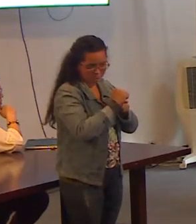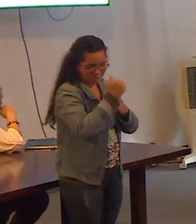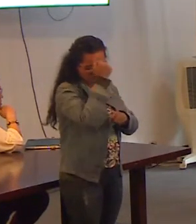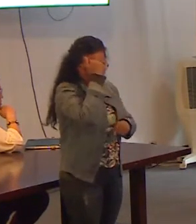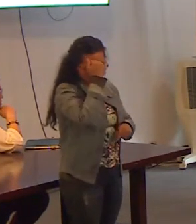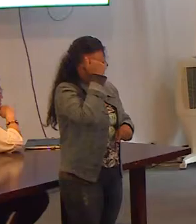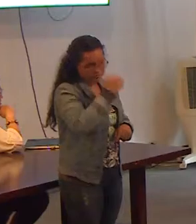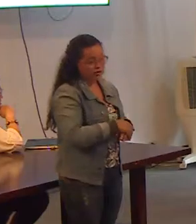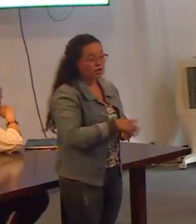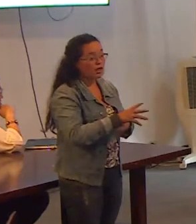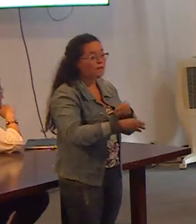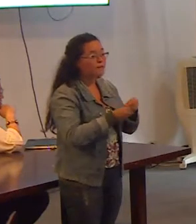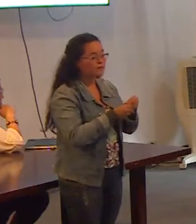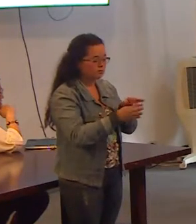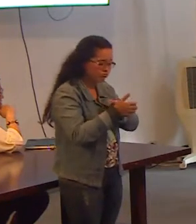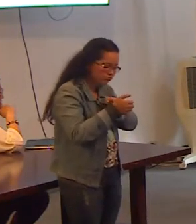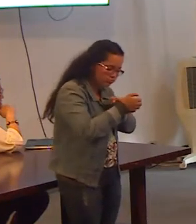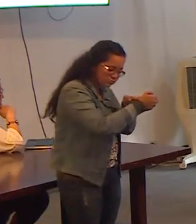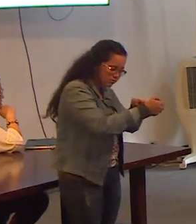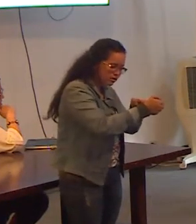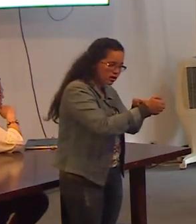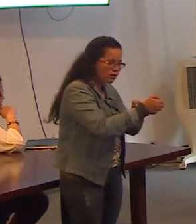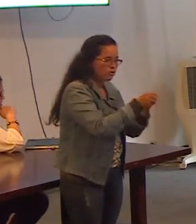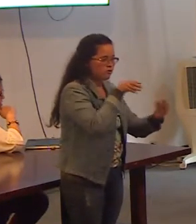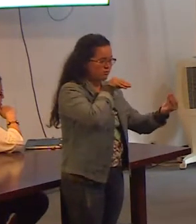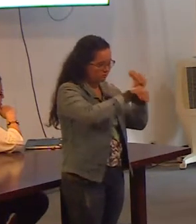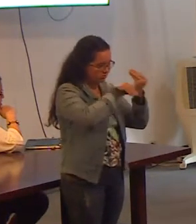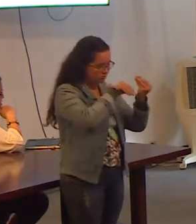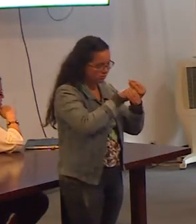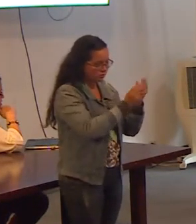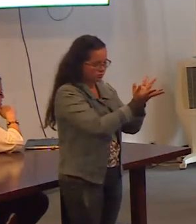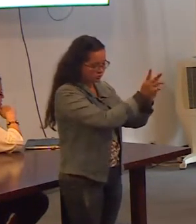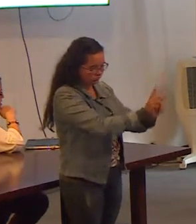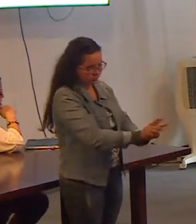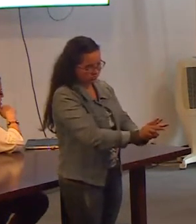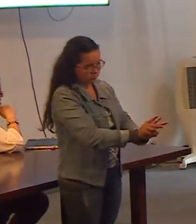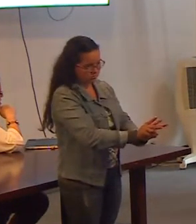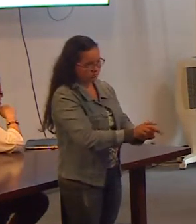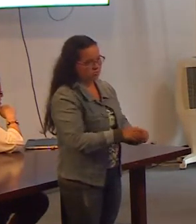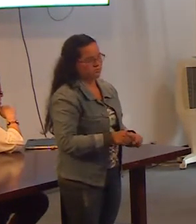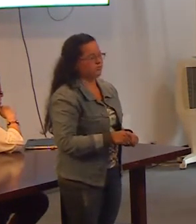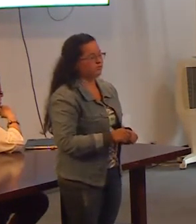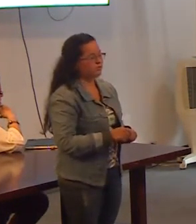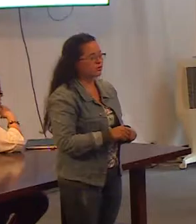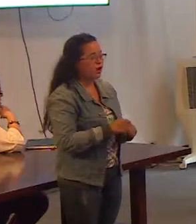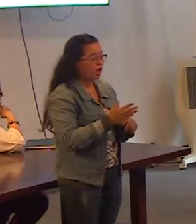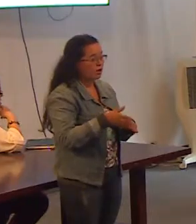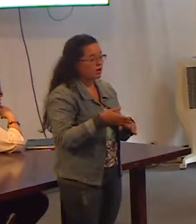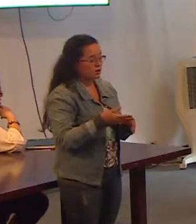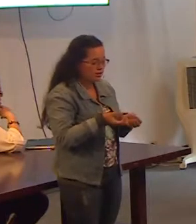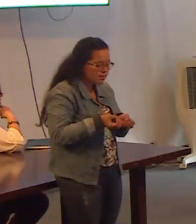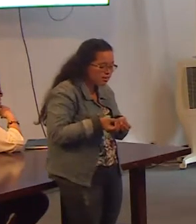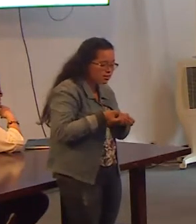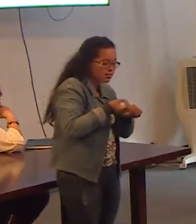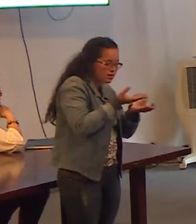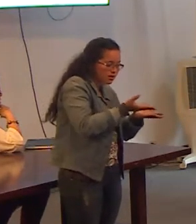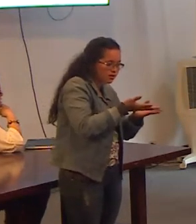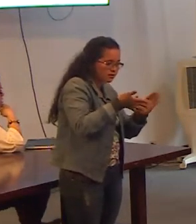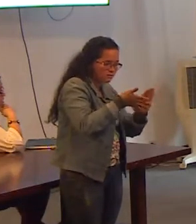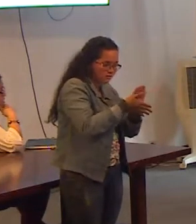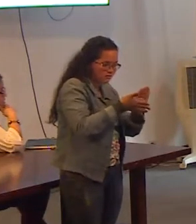un guía y es un mediador en los procesos de enseñanza y aprendizaje de sus alumnos, el cual proporciona la información